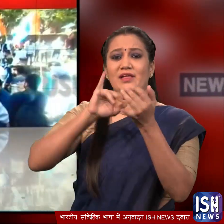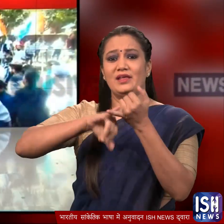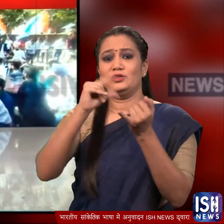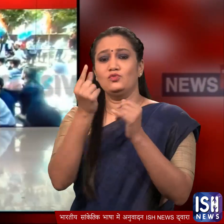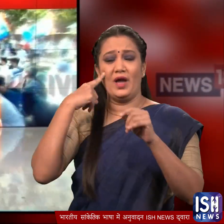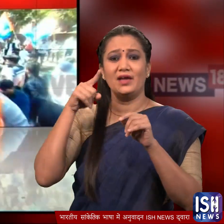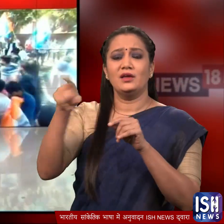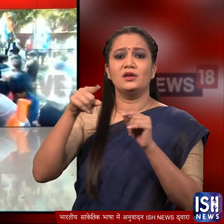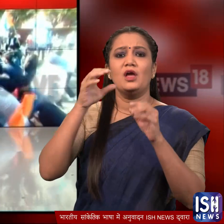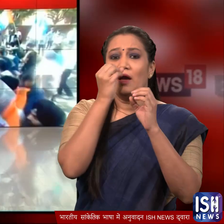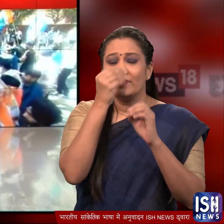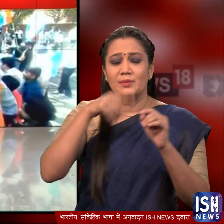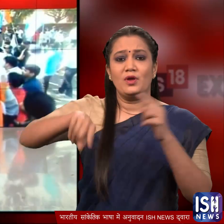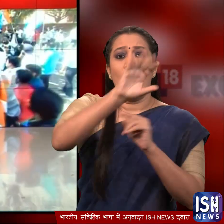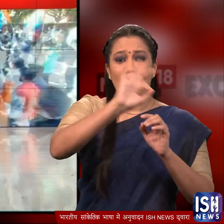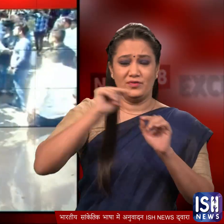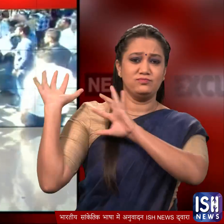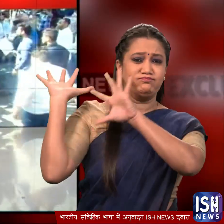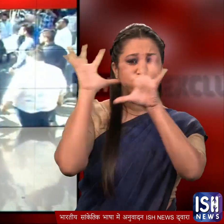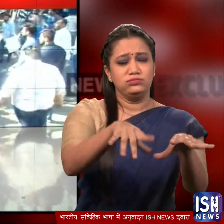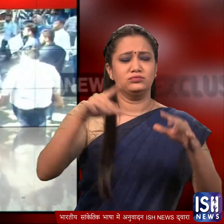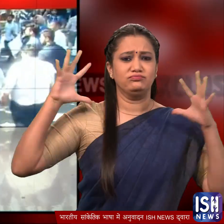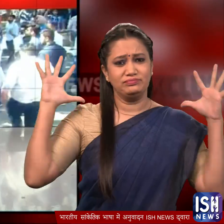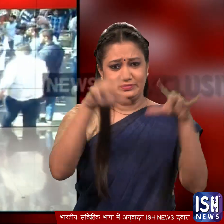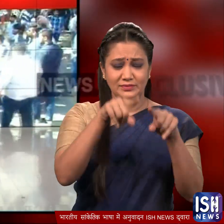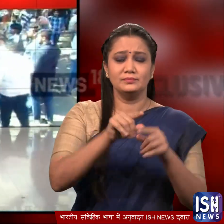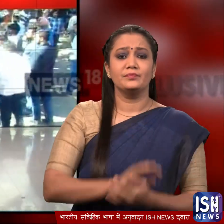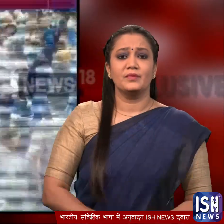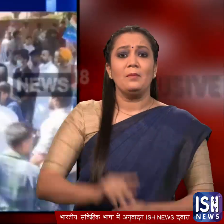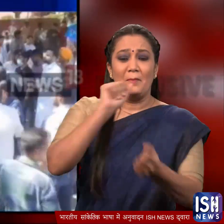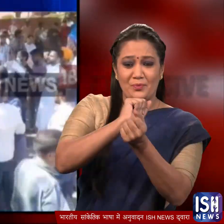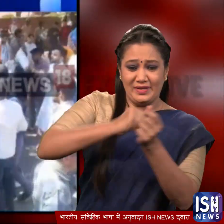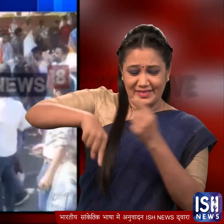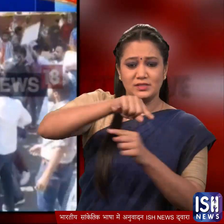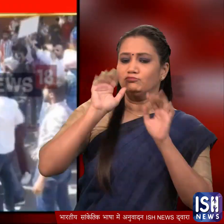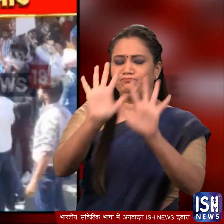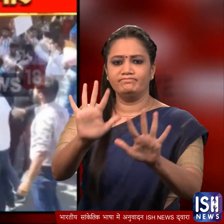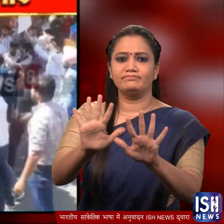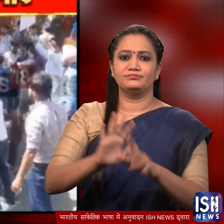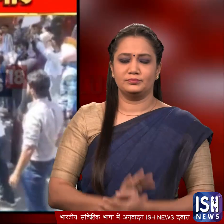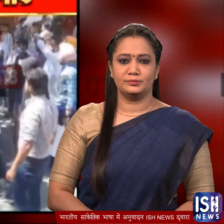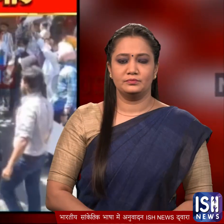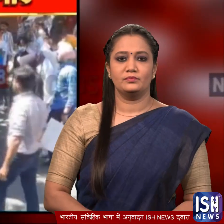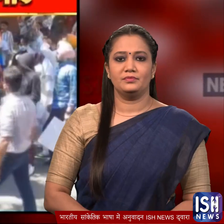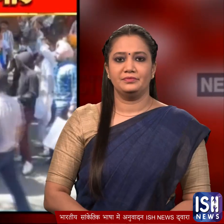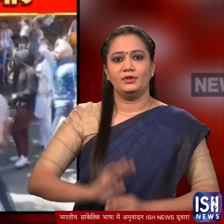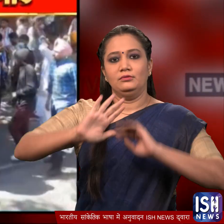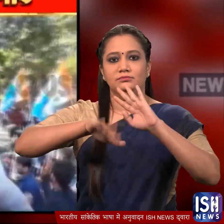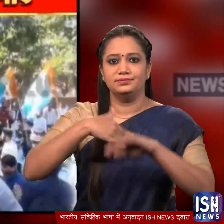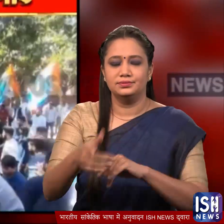रहे एनएसयूआई के कार्यकर्ता बीजेपी का दफ्तर का घेराव करने के लिए निकले थे, लेकिन वहां मौजूद पुलिस ने उन्हें रास्ते में ही रोक